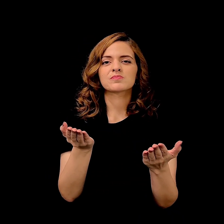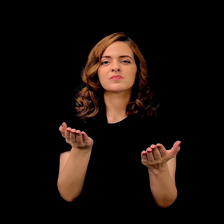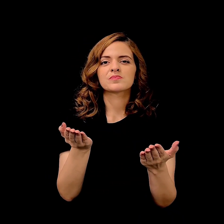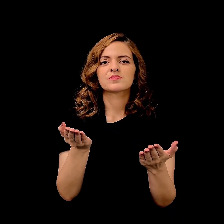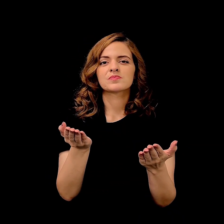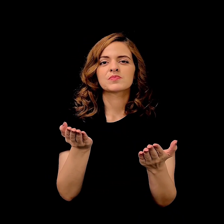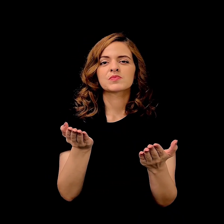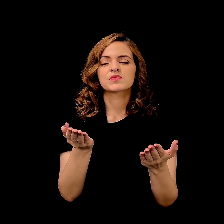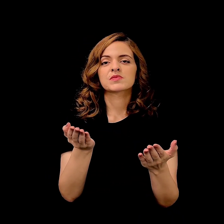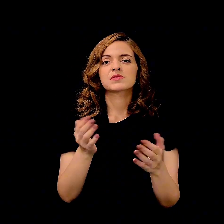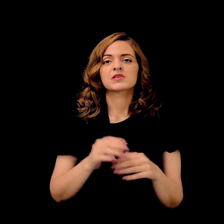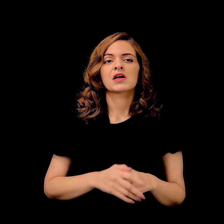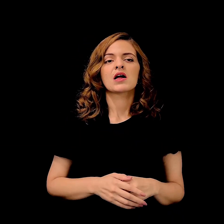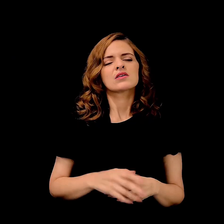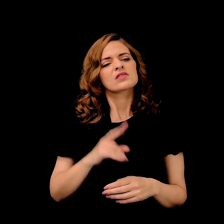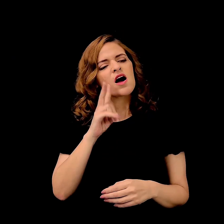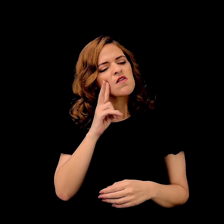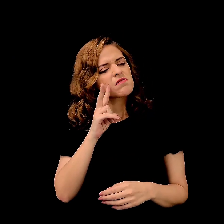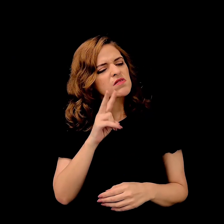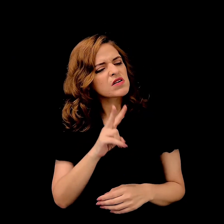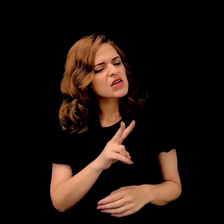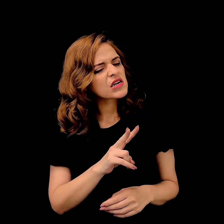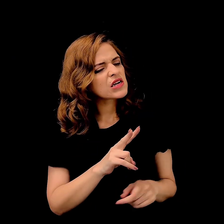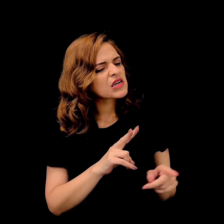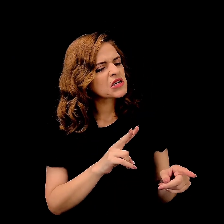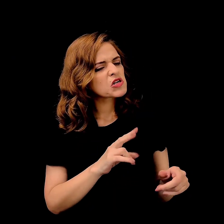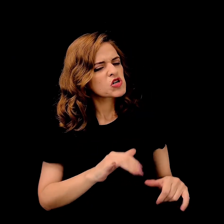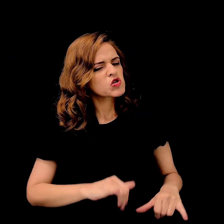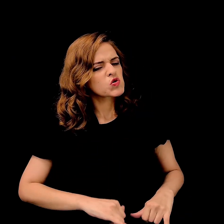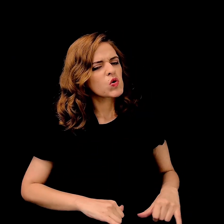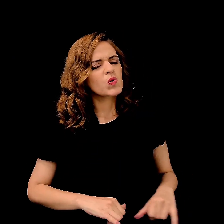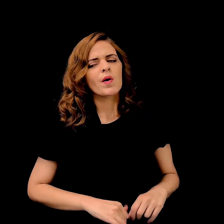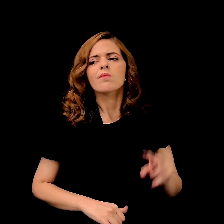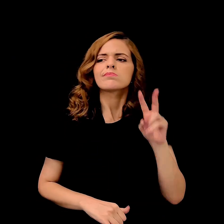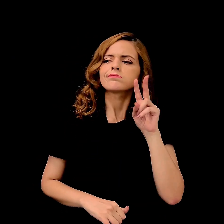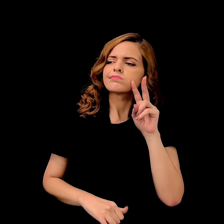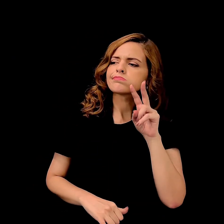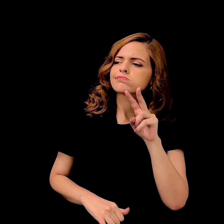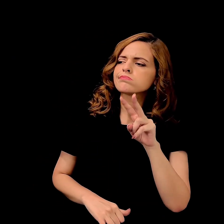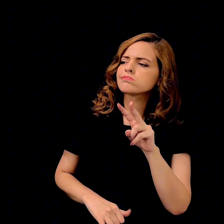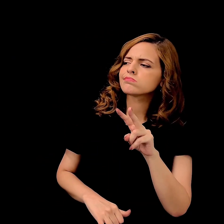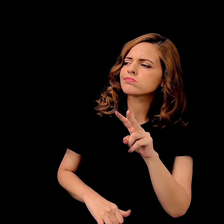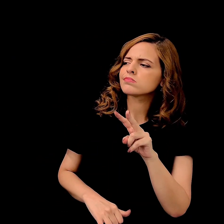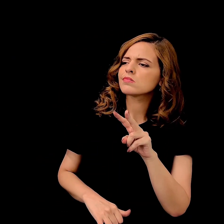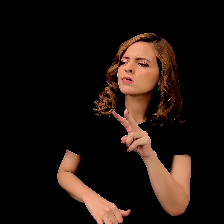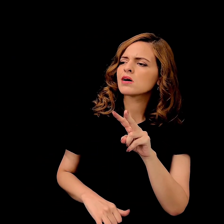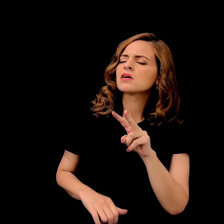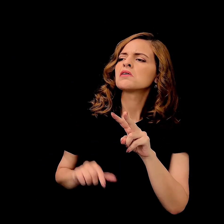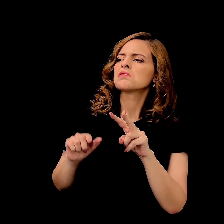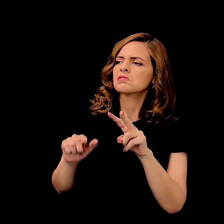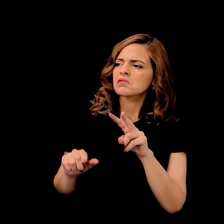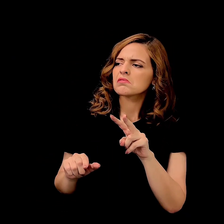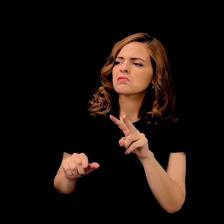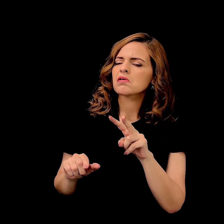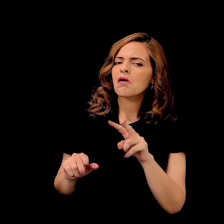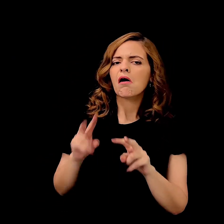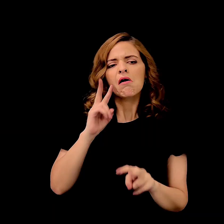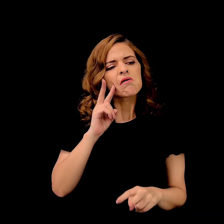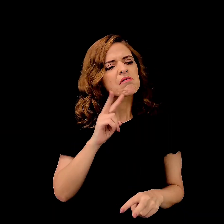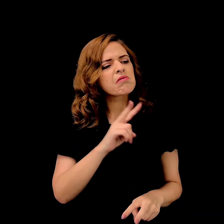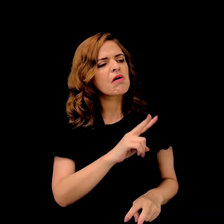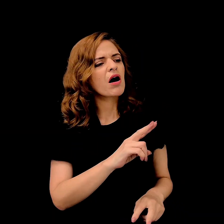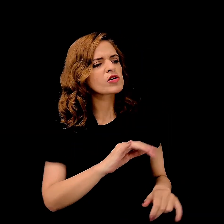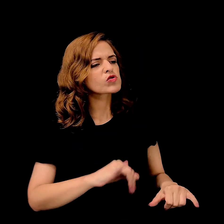quando olha para você vê o sofrimento. Você olha para o lado esquerdo, vê o sofrimento. Do